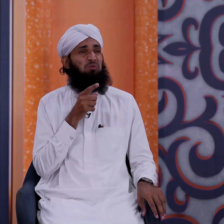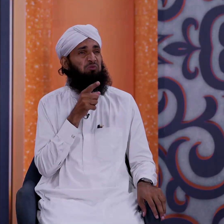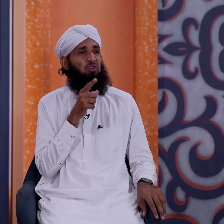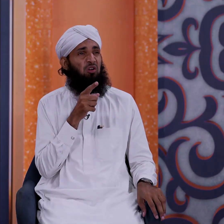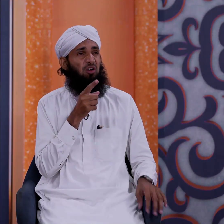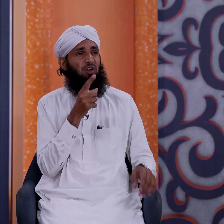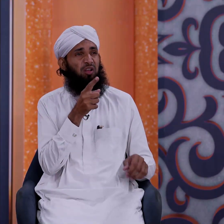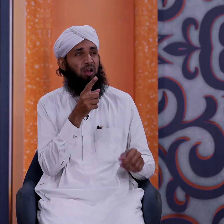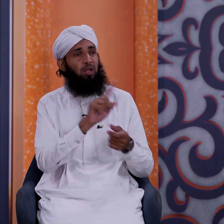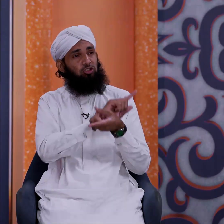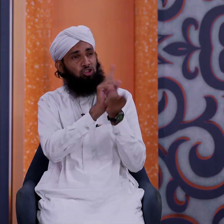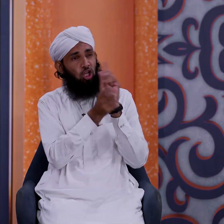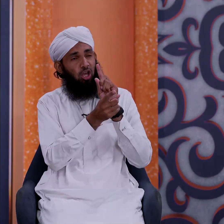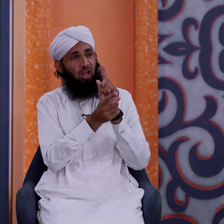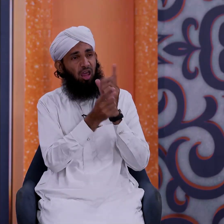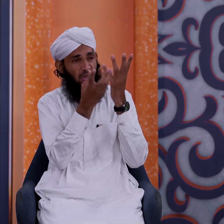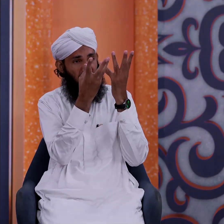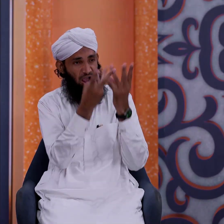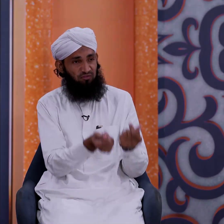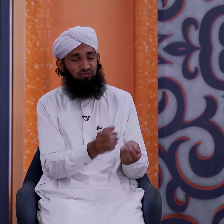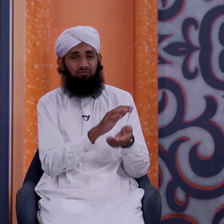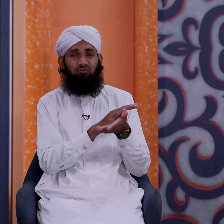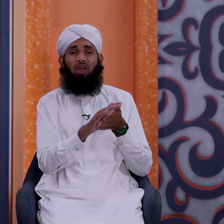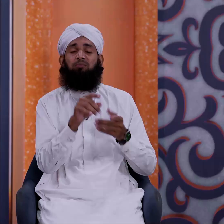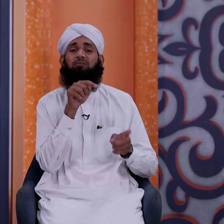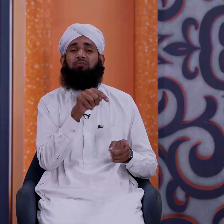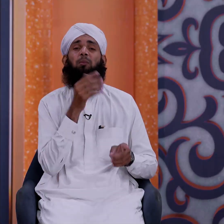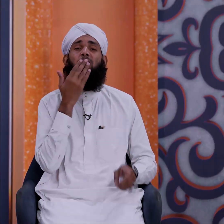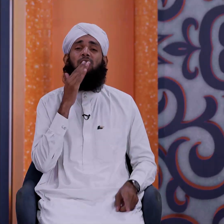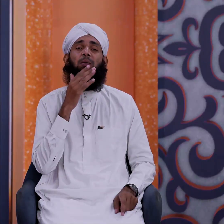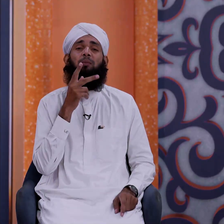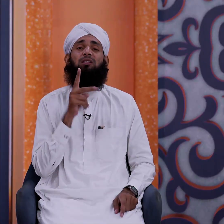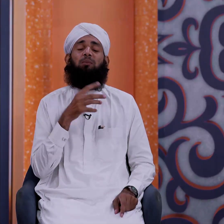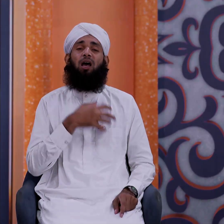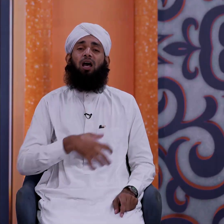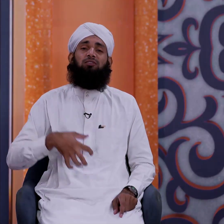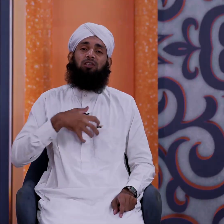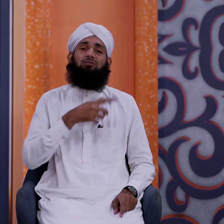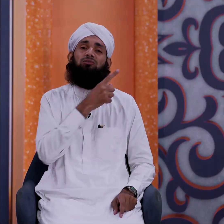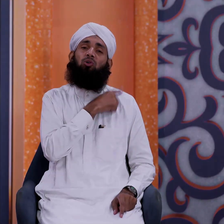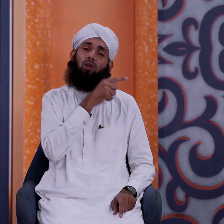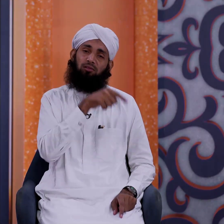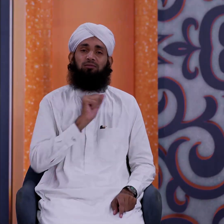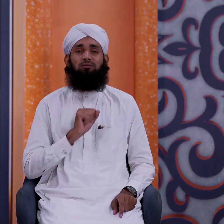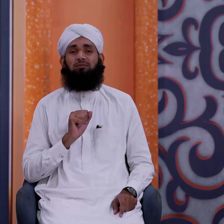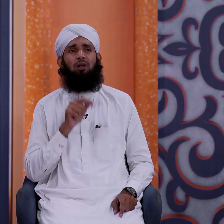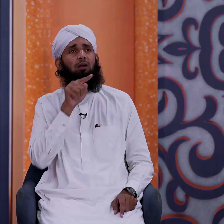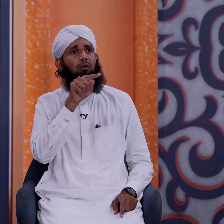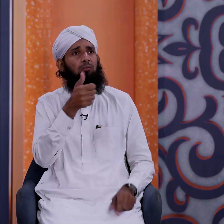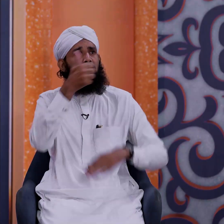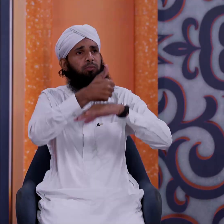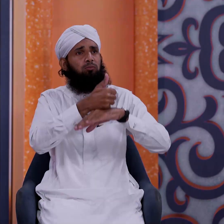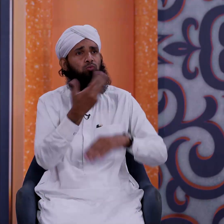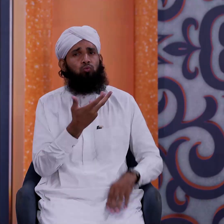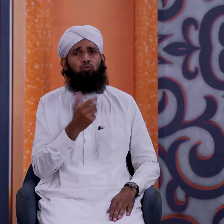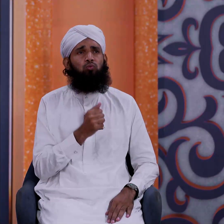کو یہ نعمت نہ ملے، اس کا نام حسد ہے۔ کہ اس شخص کو یہ نعمت نہ ملے، ارے یہ اس کو کیوں مل گئی، اللہ